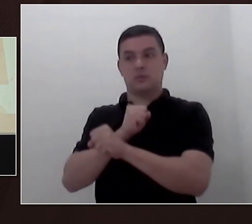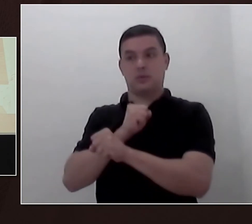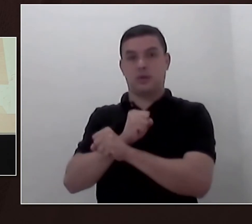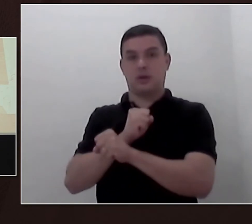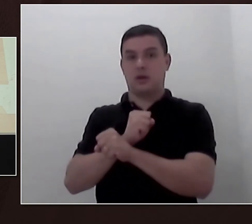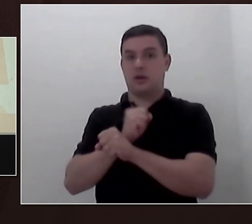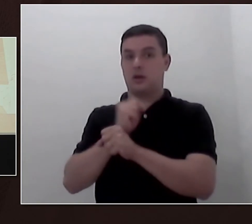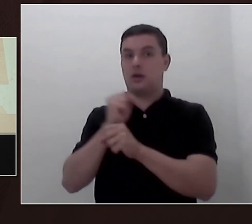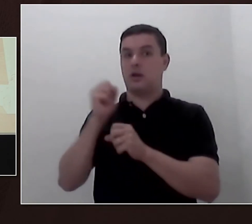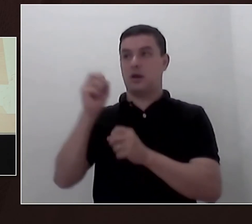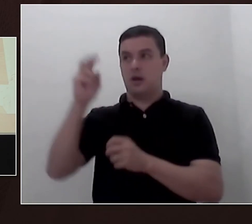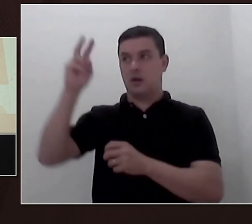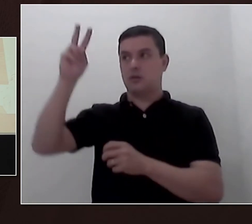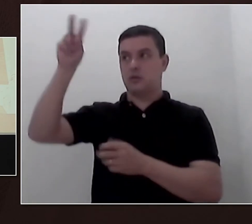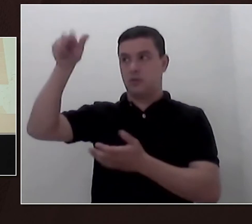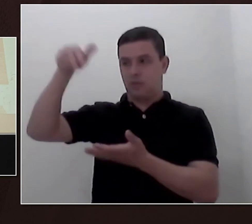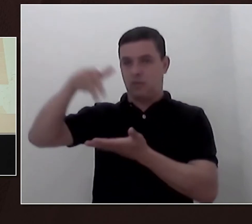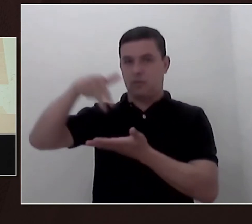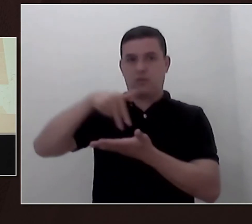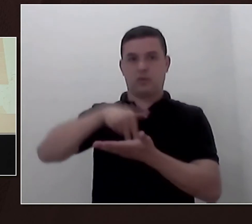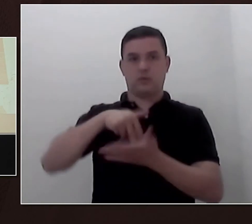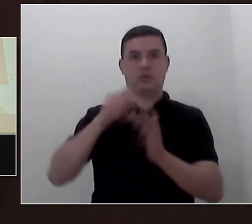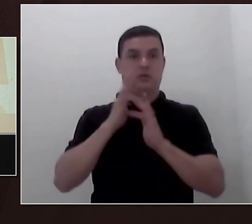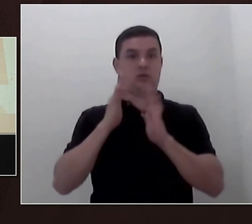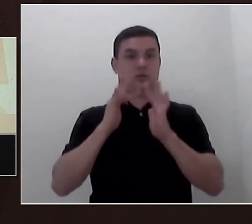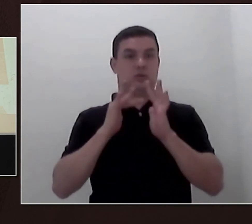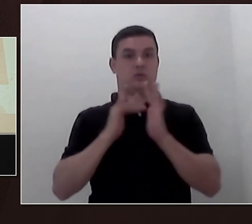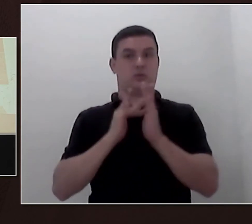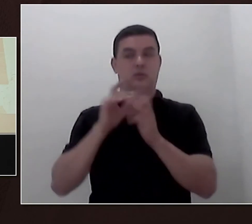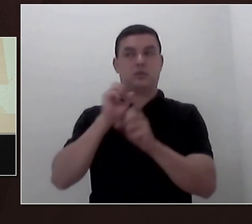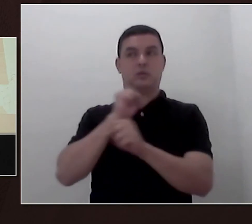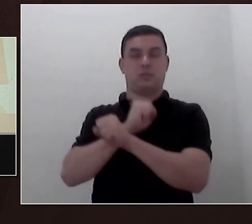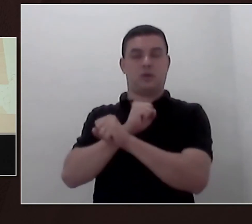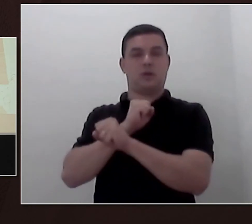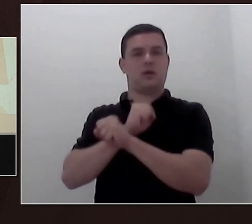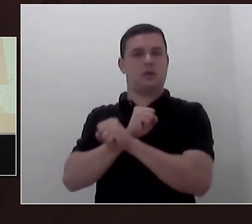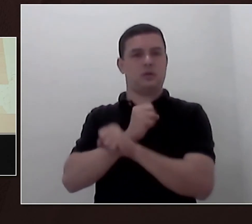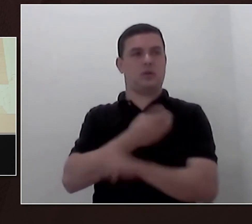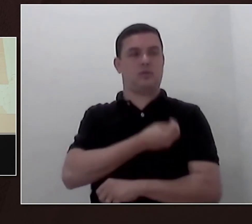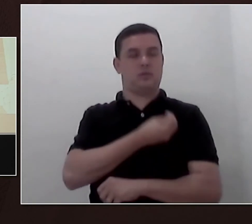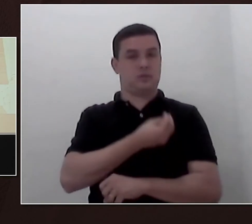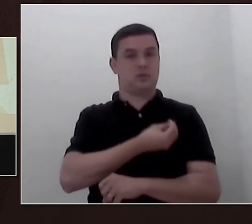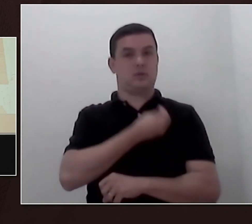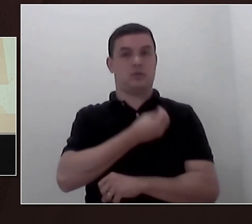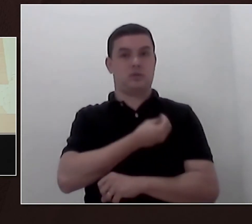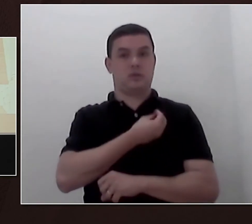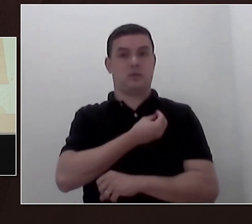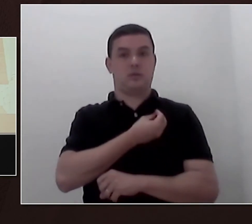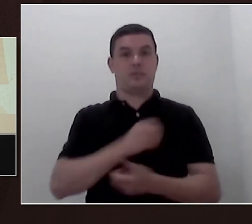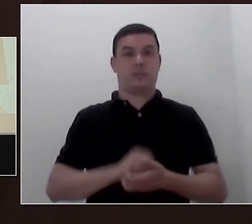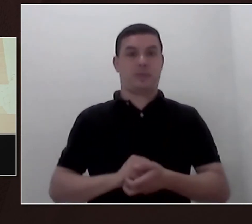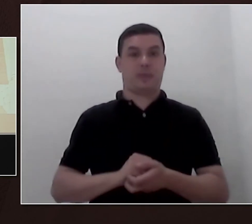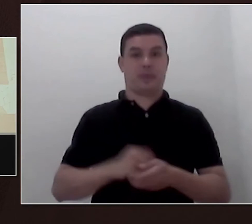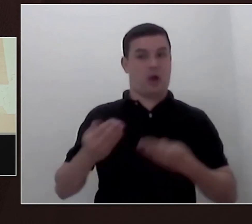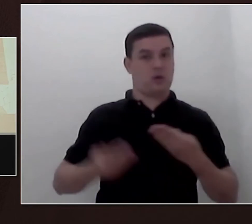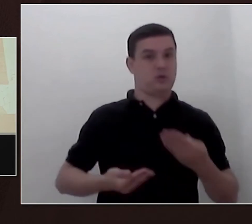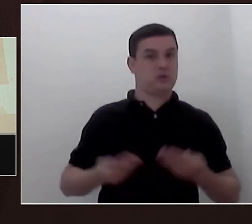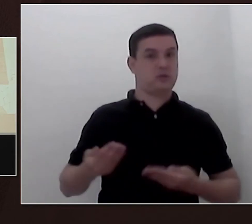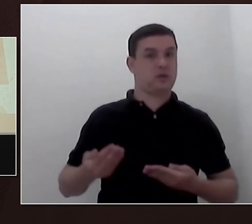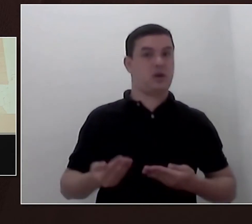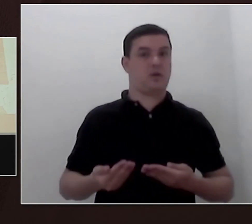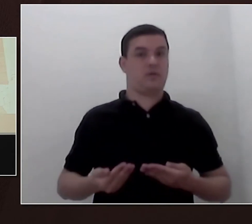você tenha uma vida aguardando a volta do Senhor, esperando a volta do Senhor, como aquele servo que está à